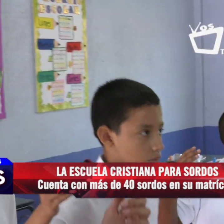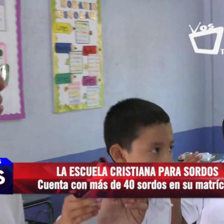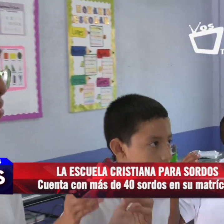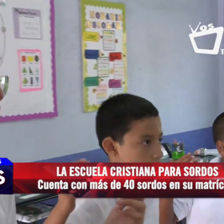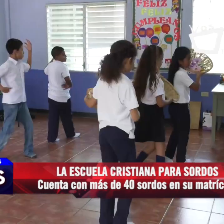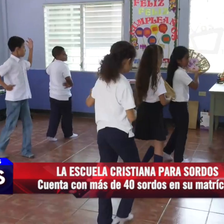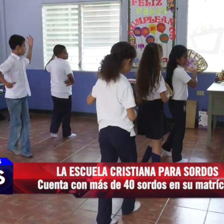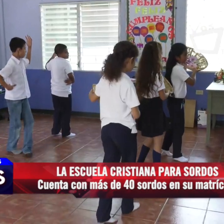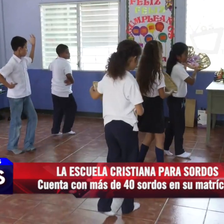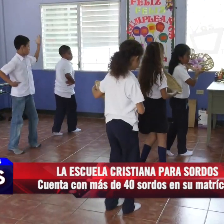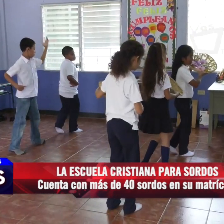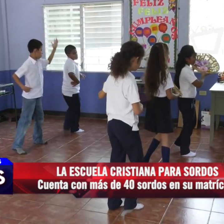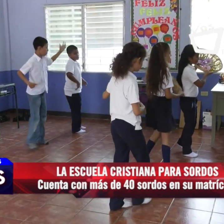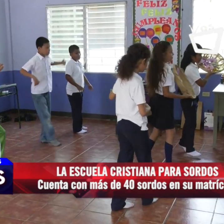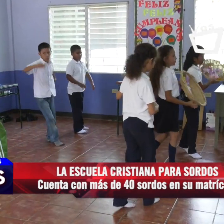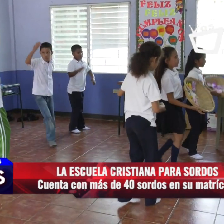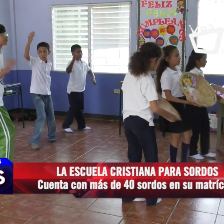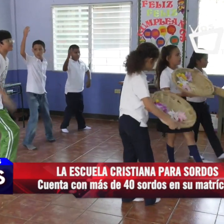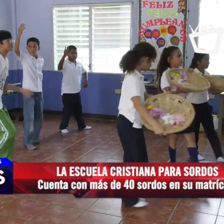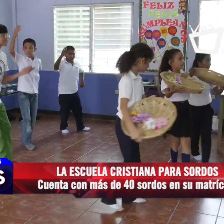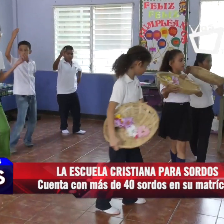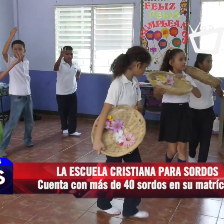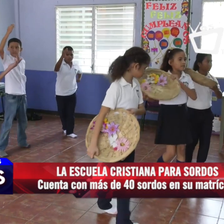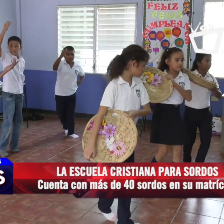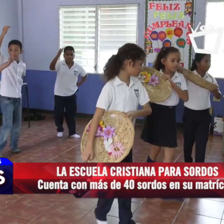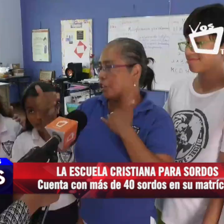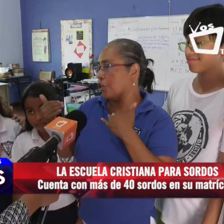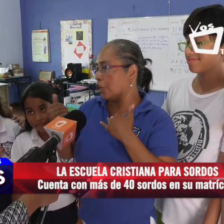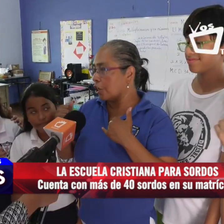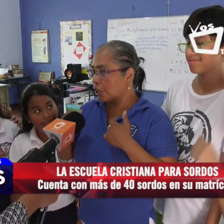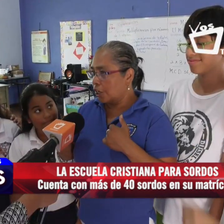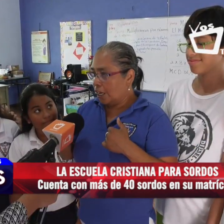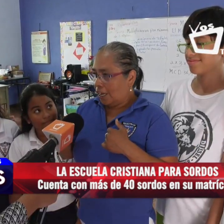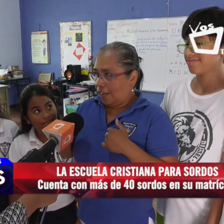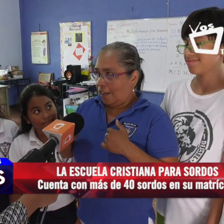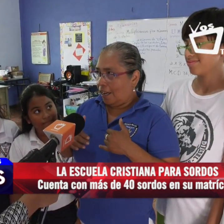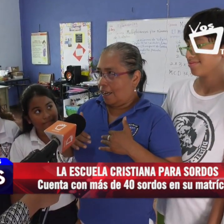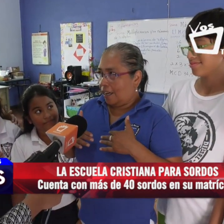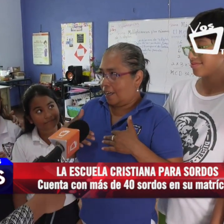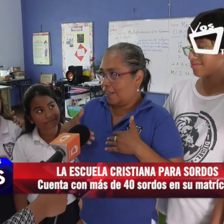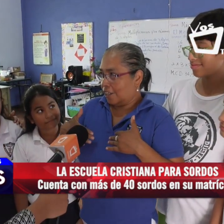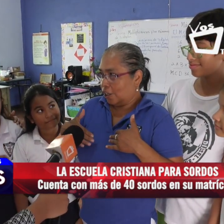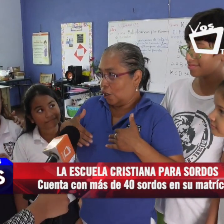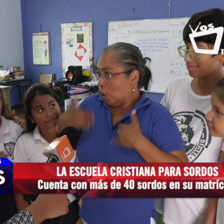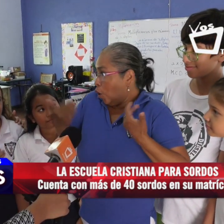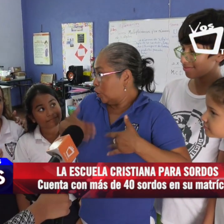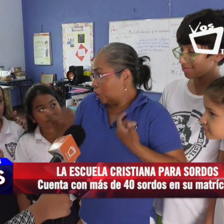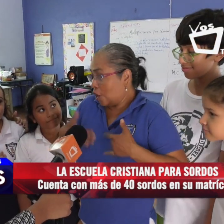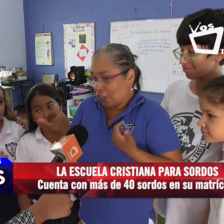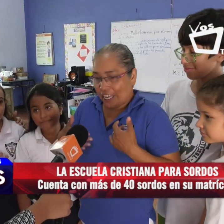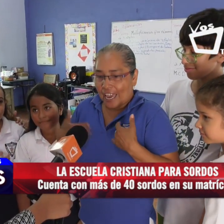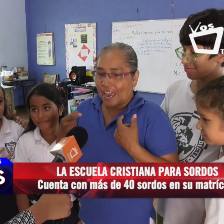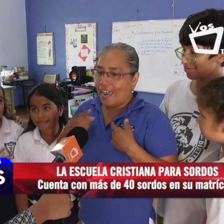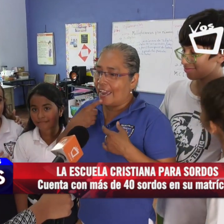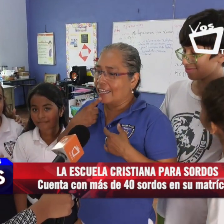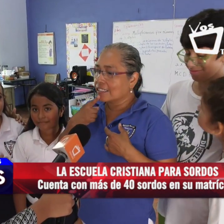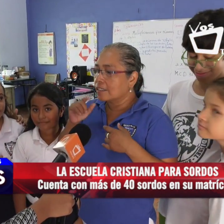Bueno, mi mayor gozo es